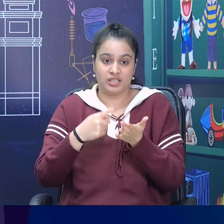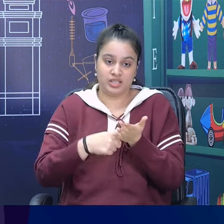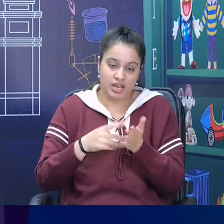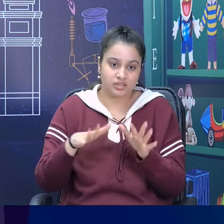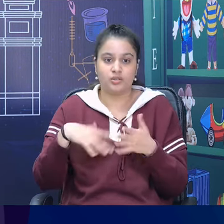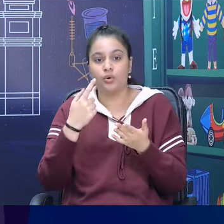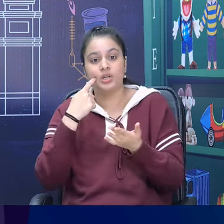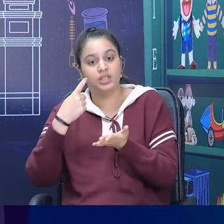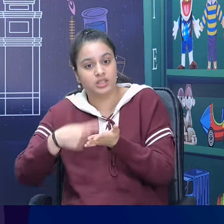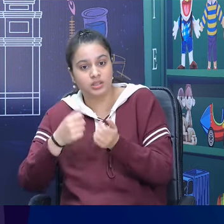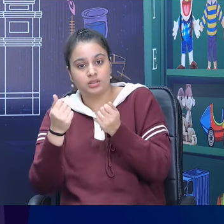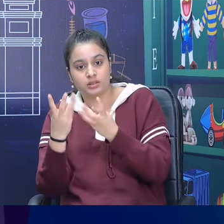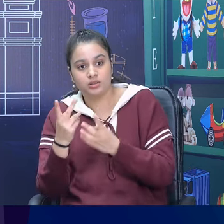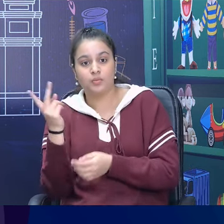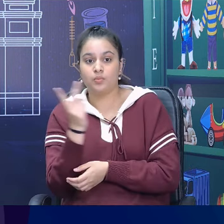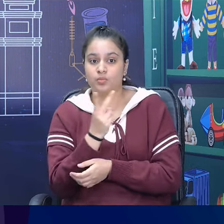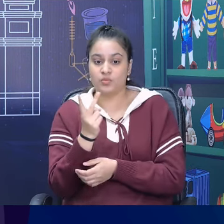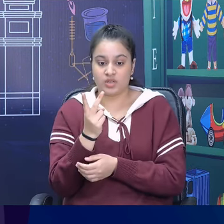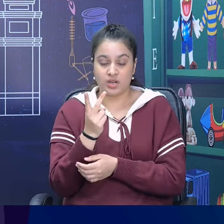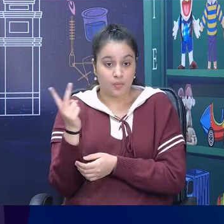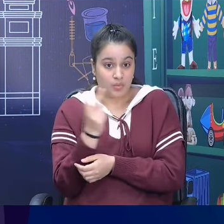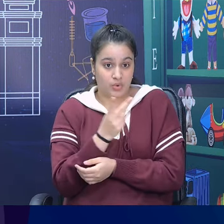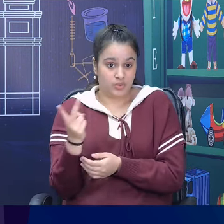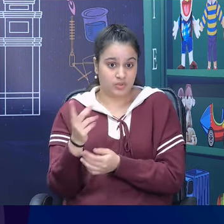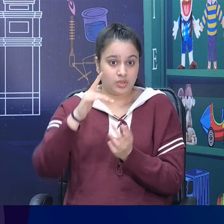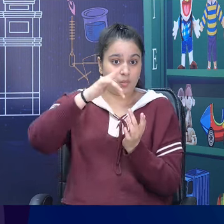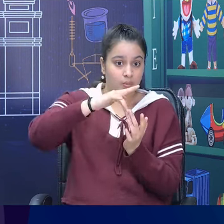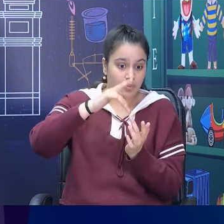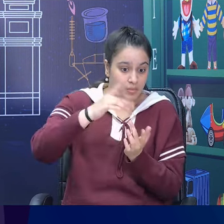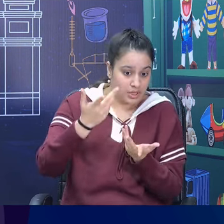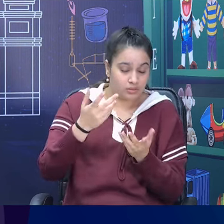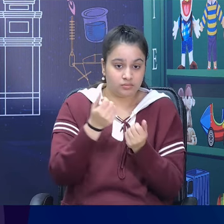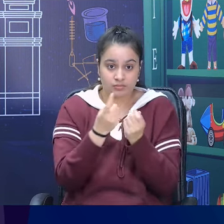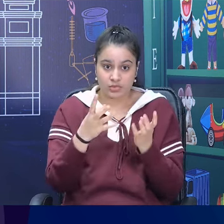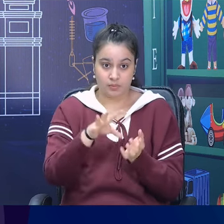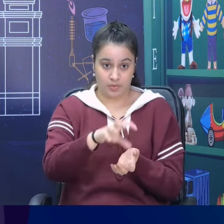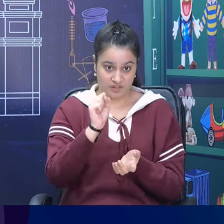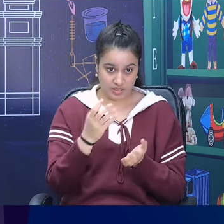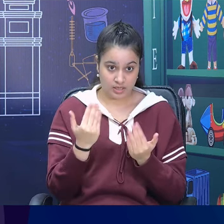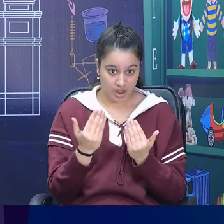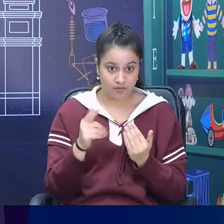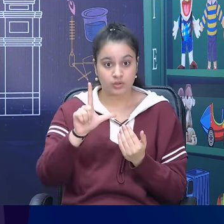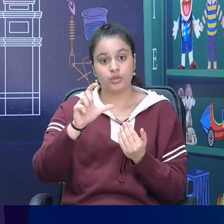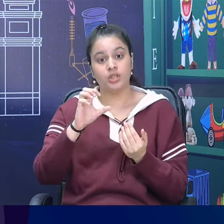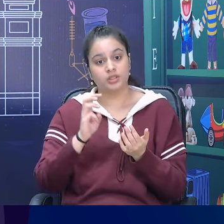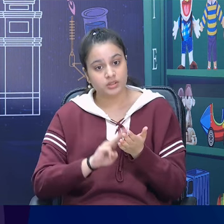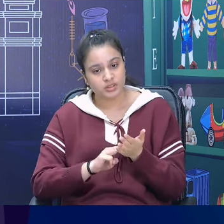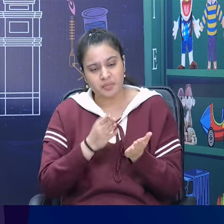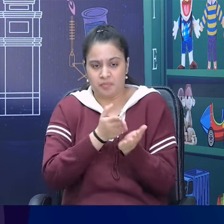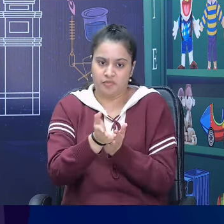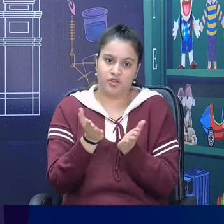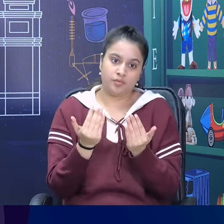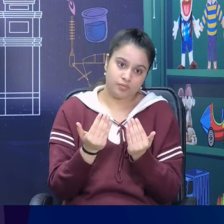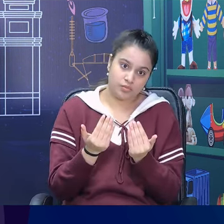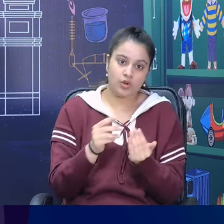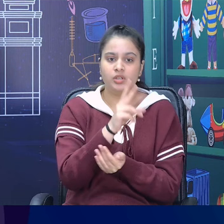इरेशनल नंबर की वहीं सर ने बताया कि इनके बीच के जो अगर आपको नंबर्स जो है अगर फाइंड करने हैं तो उसके लिए आप एलसीएम टेक्नीक से भी कर सकते हैं और